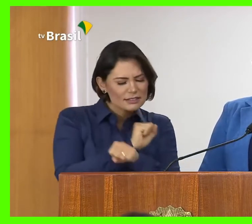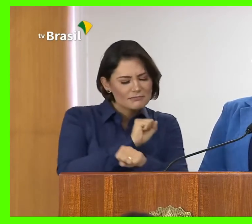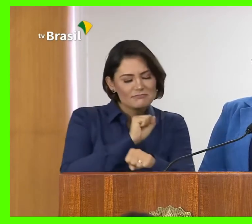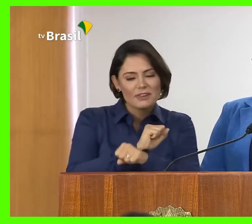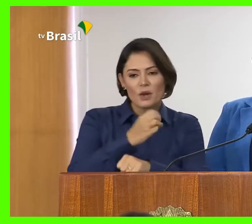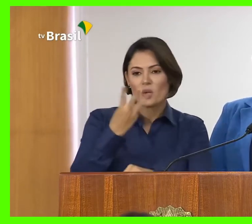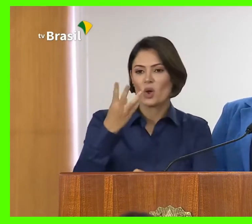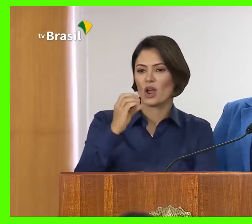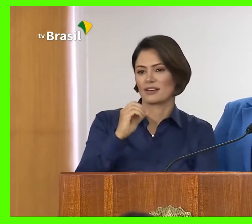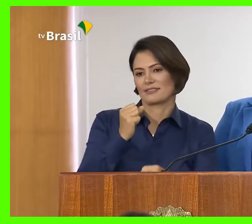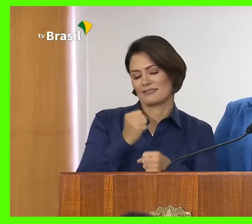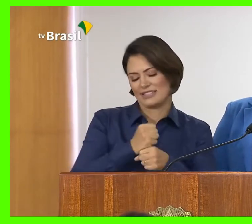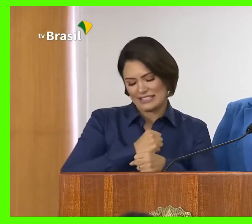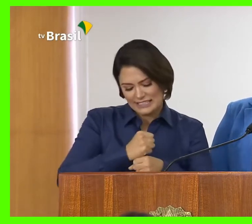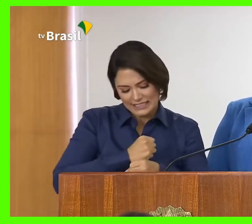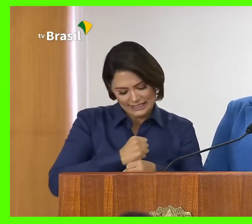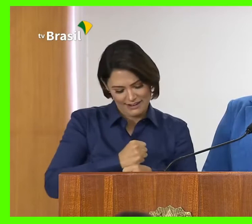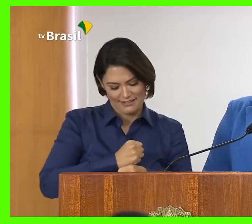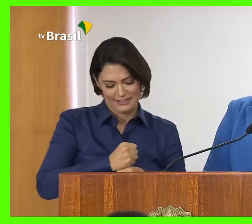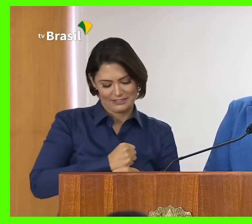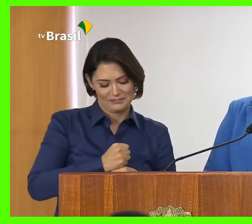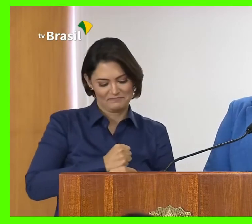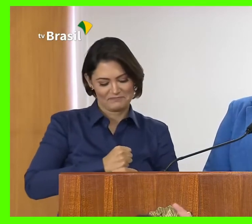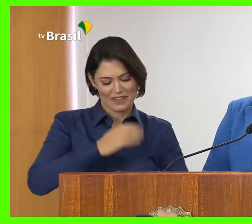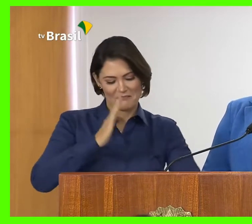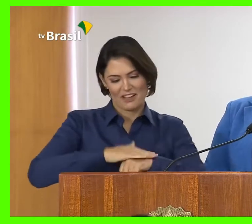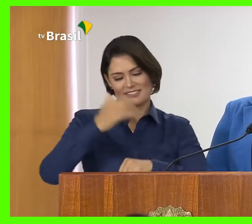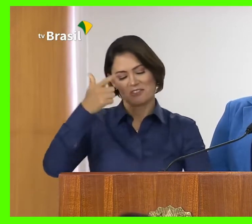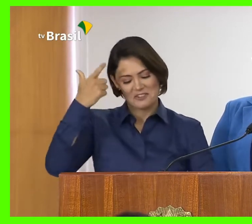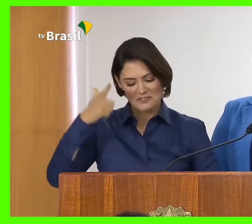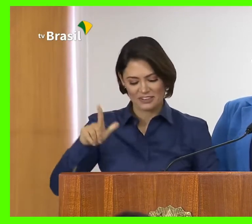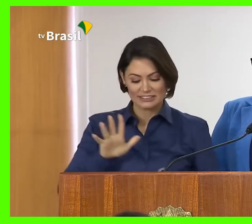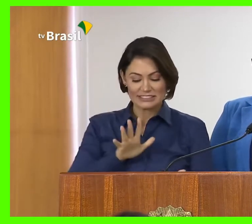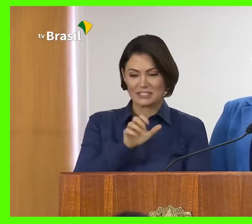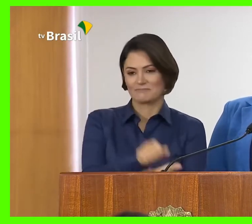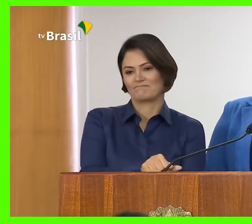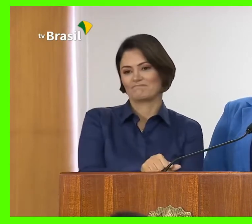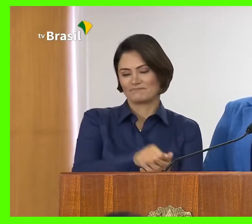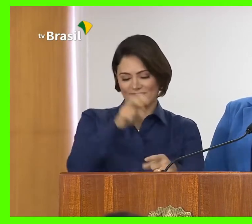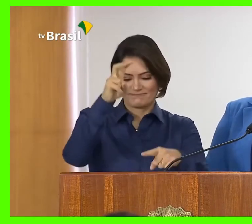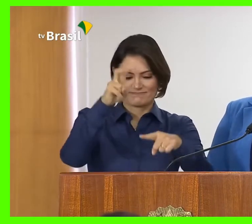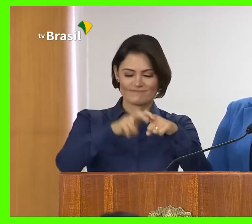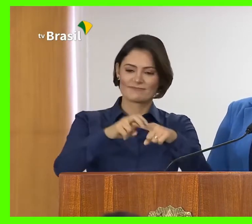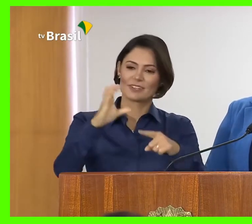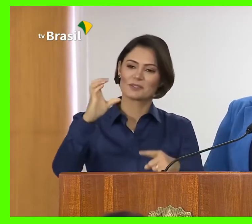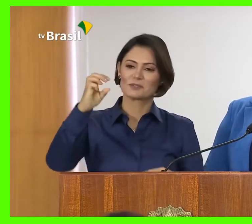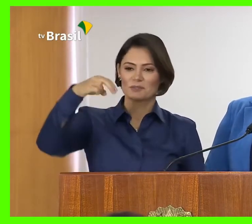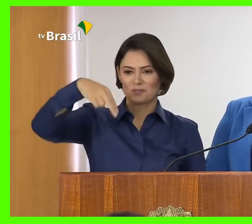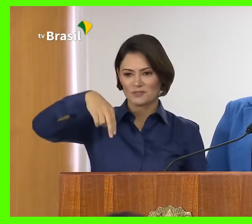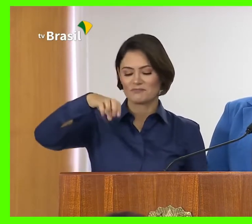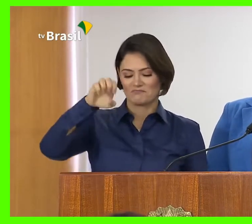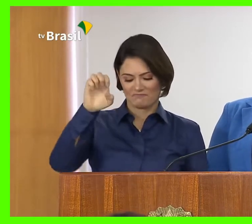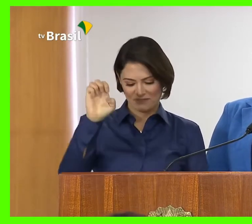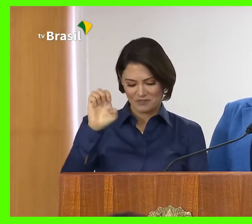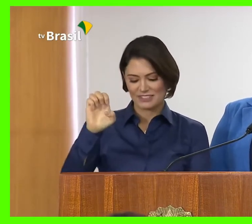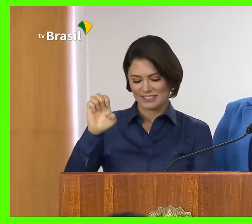Recentemente, tivemos a notícia que a CBDS, após mais de 30 anos de espera, enfim, conseguiu